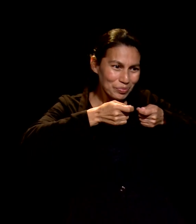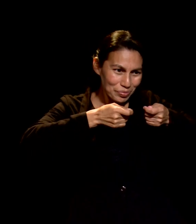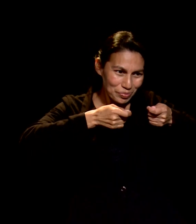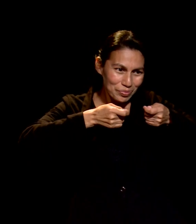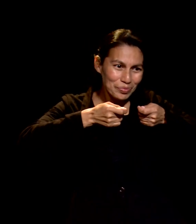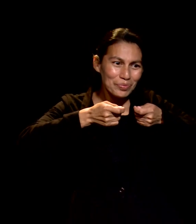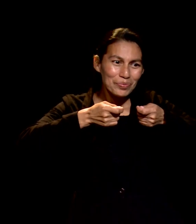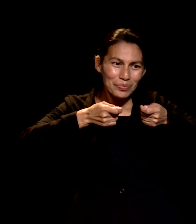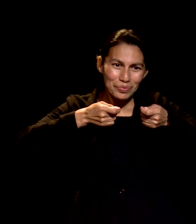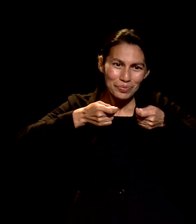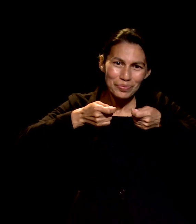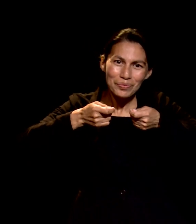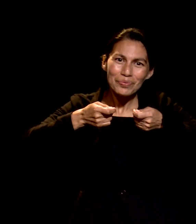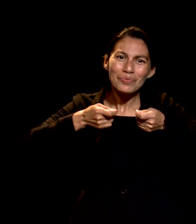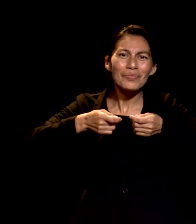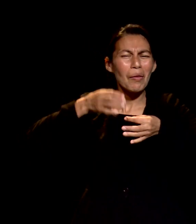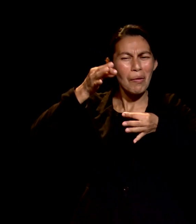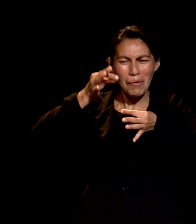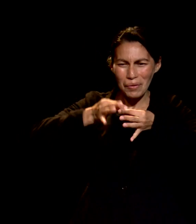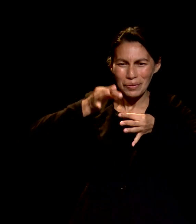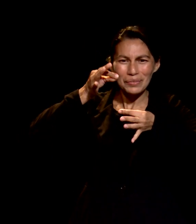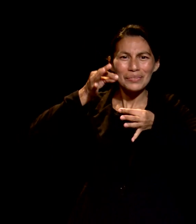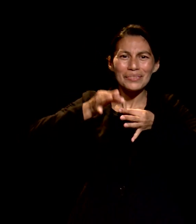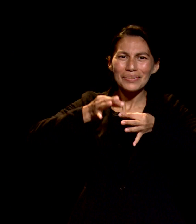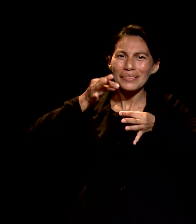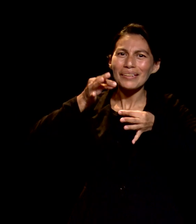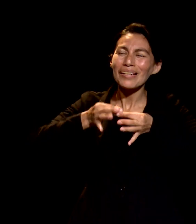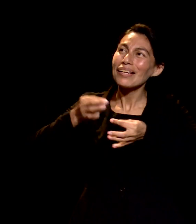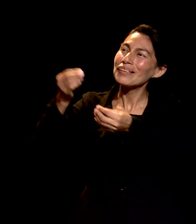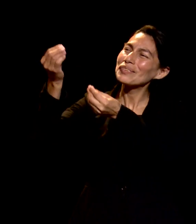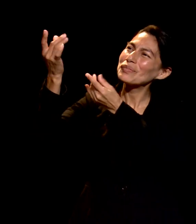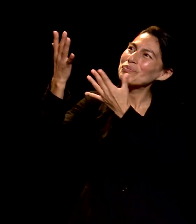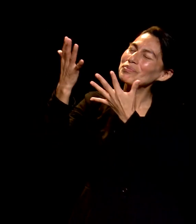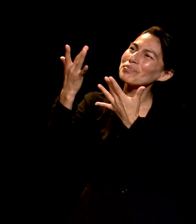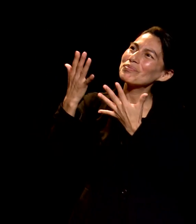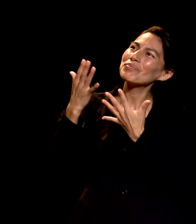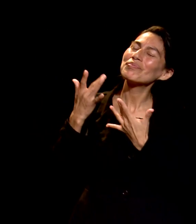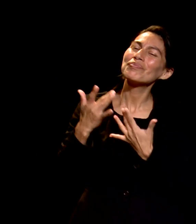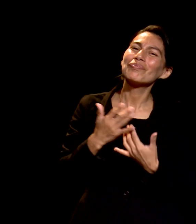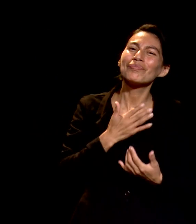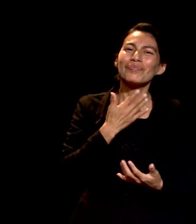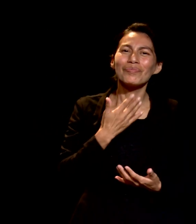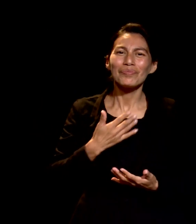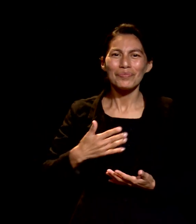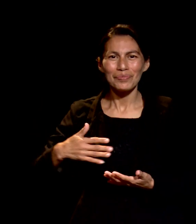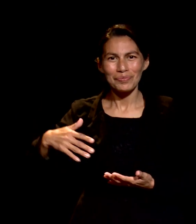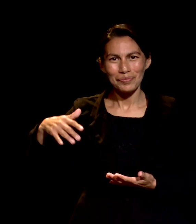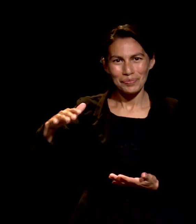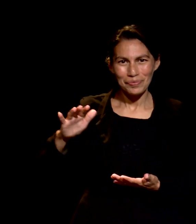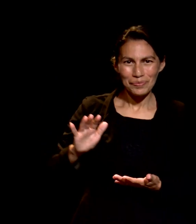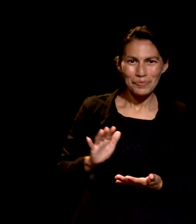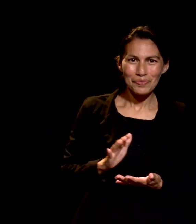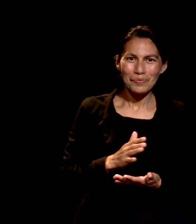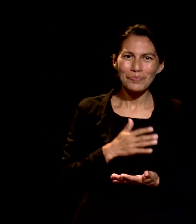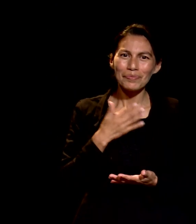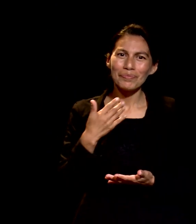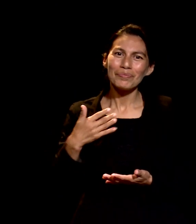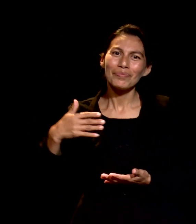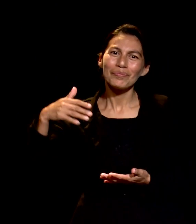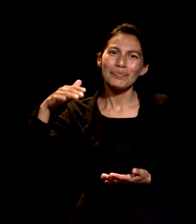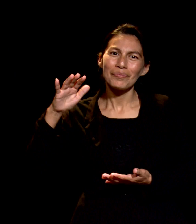Tú tienes el control De lo que sea